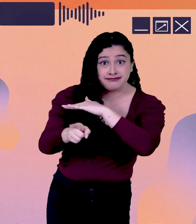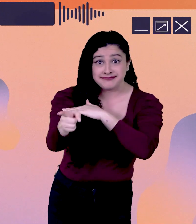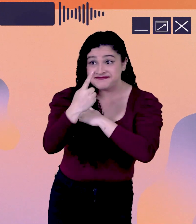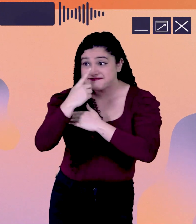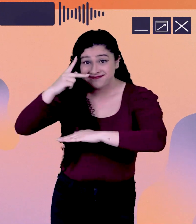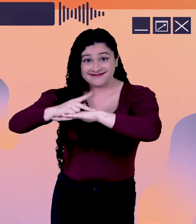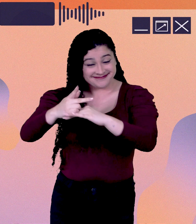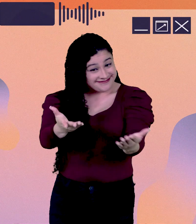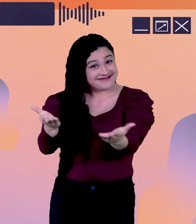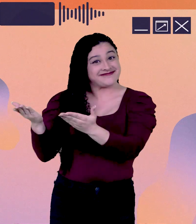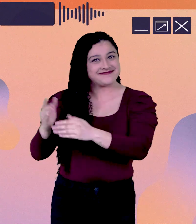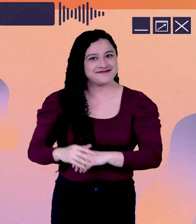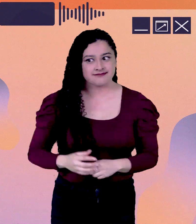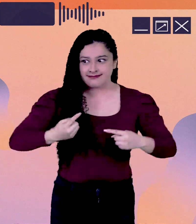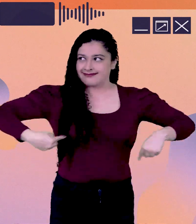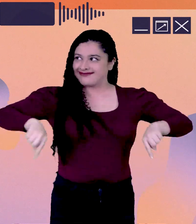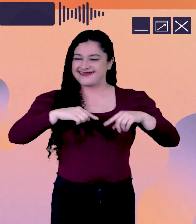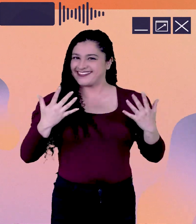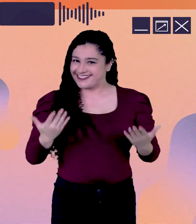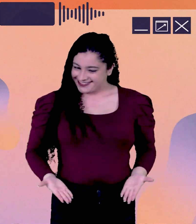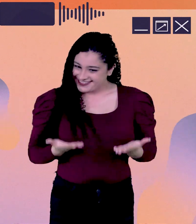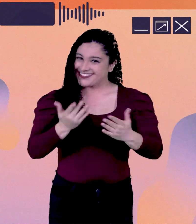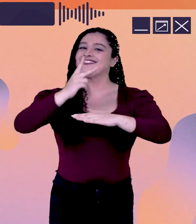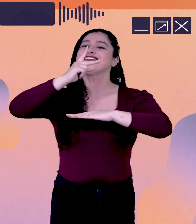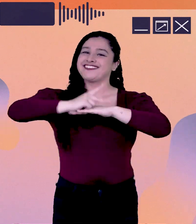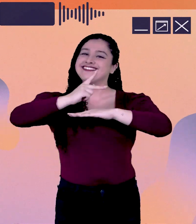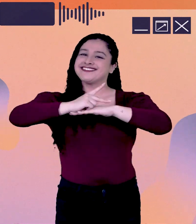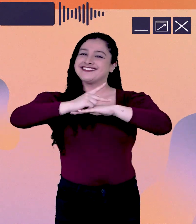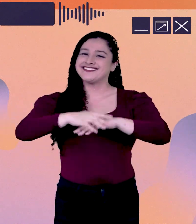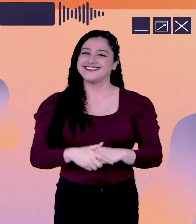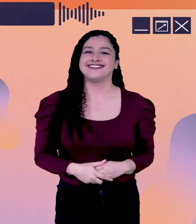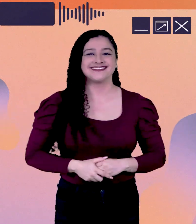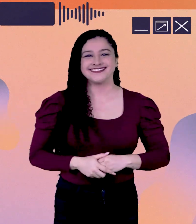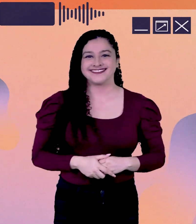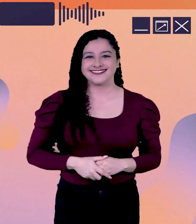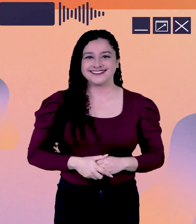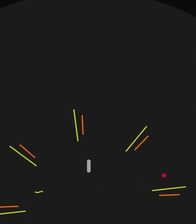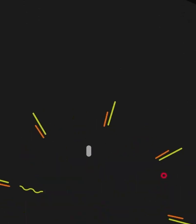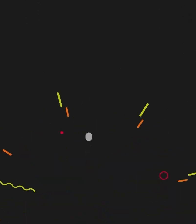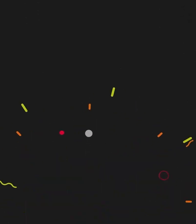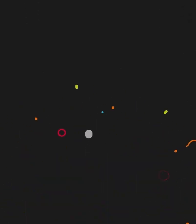Somos Fundación Carisma.